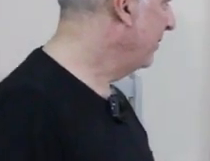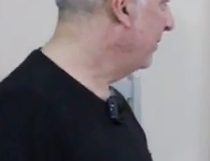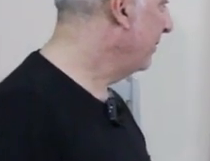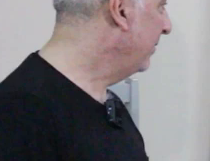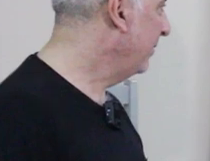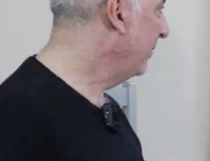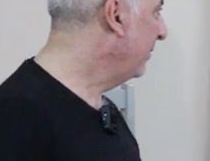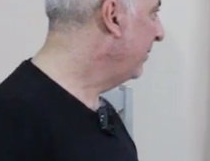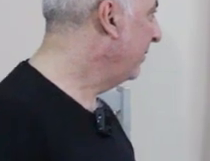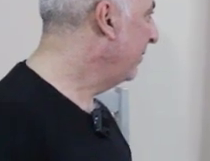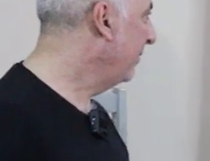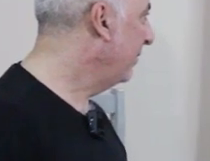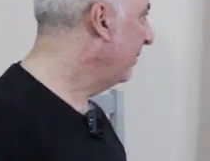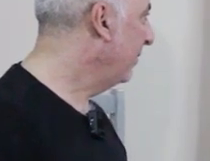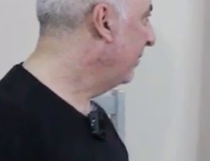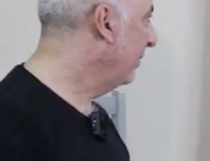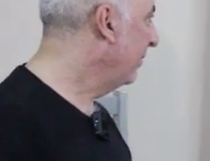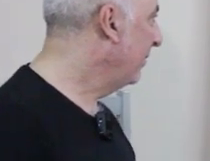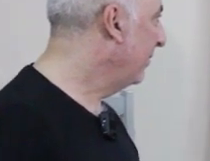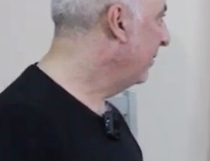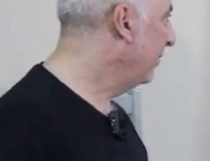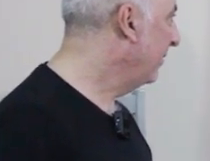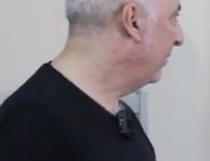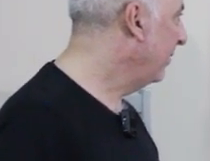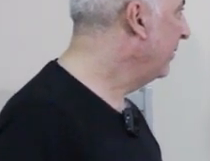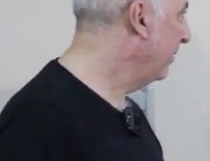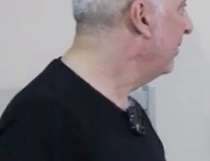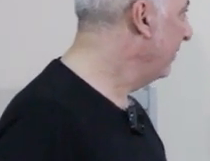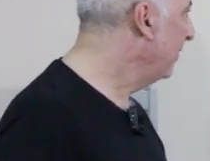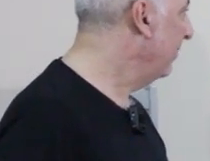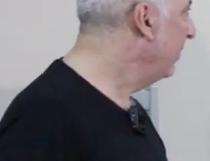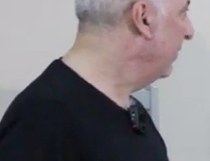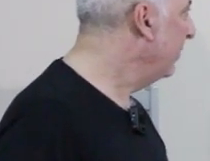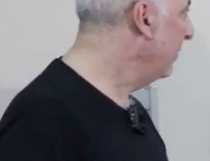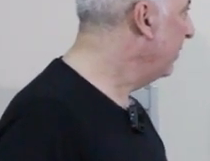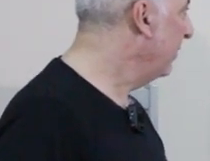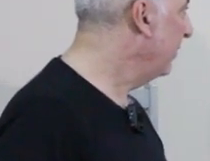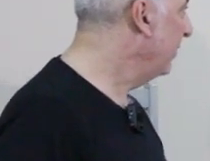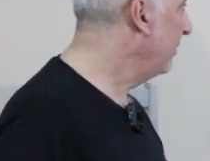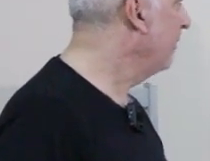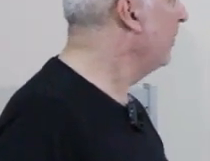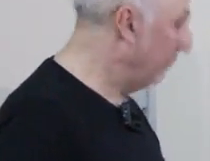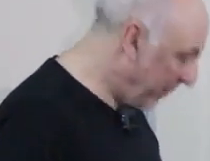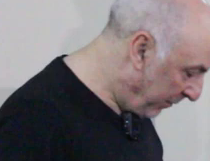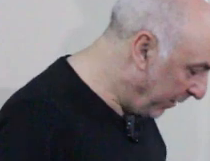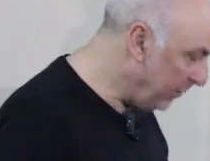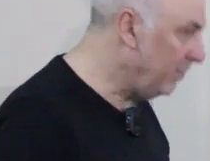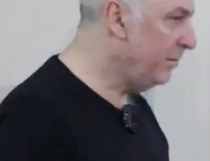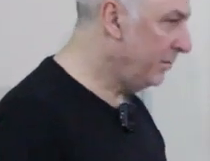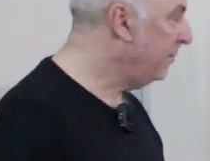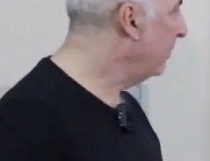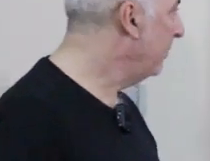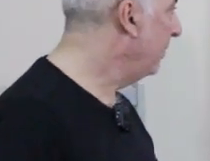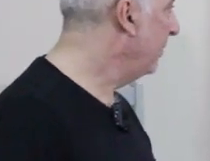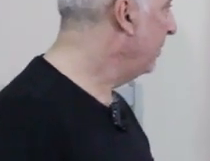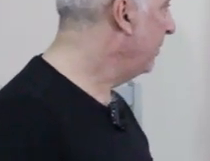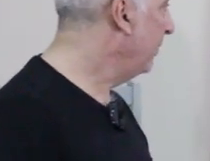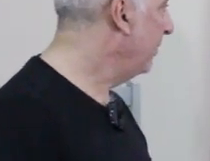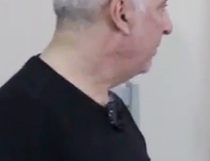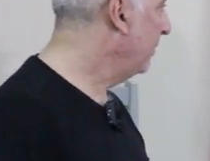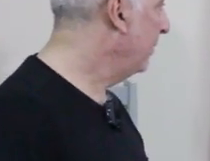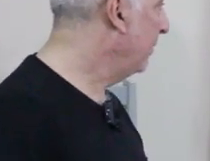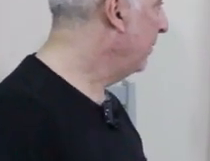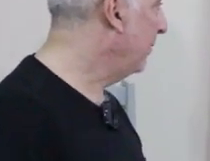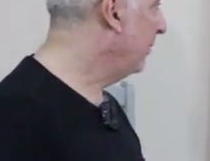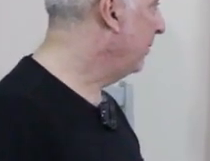E Paranaguá vai estar ali, então o centro histórico vai estar no limite do possível, né? Vamos dizer assim, remediado. Porque o problema é como aconteceu